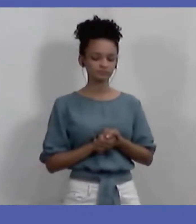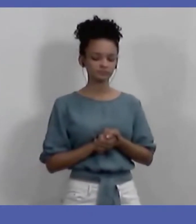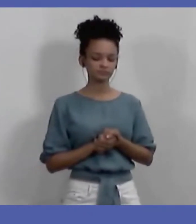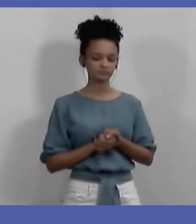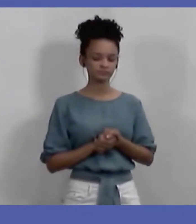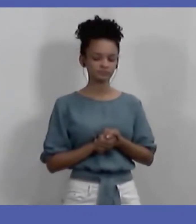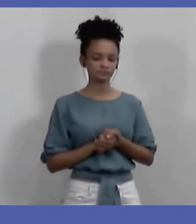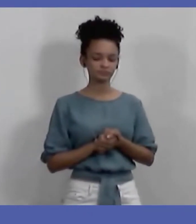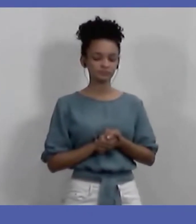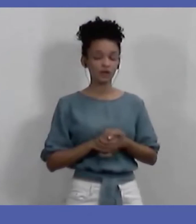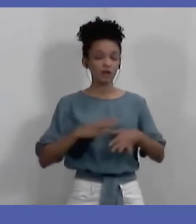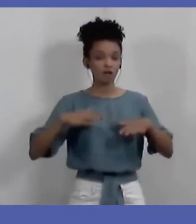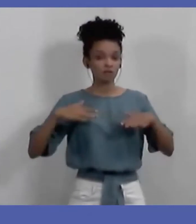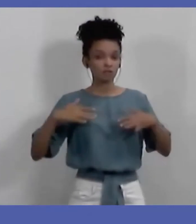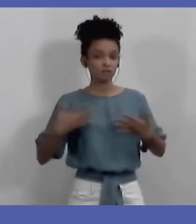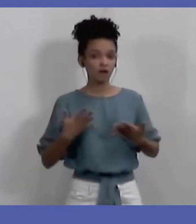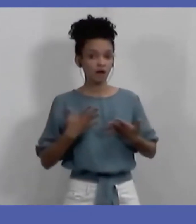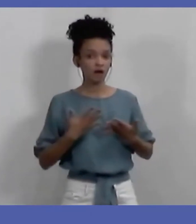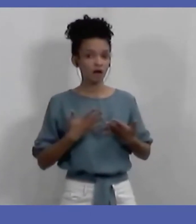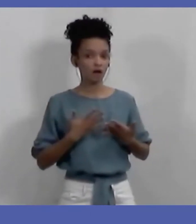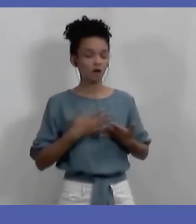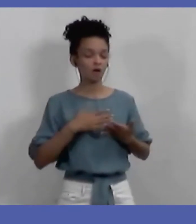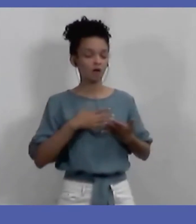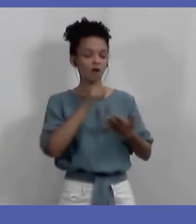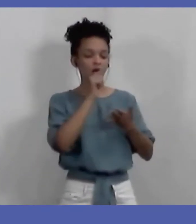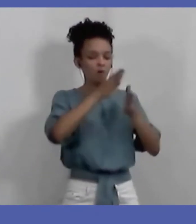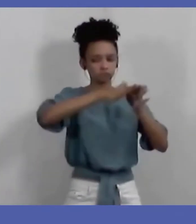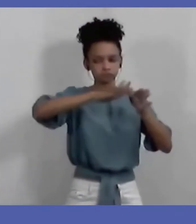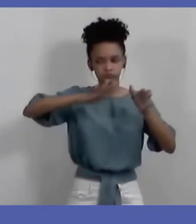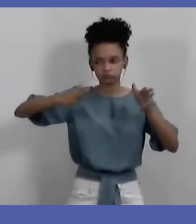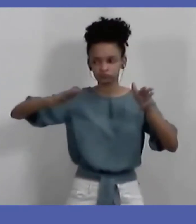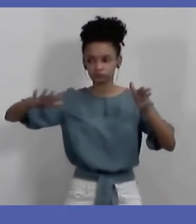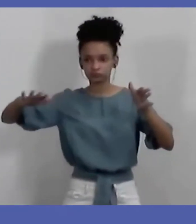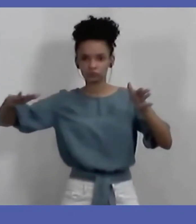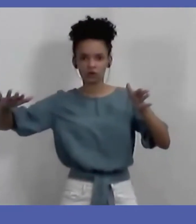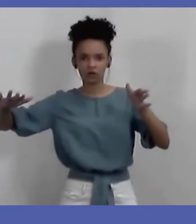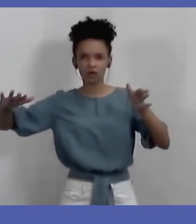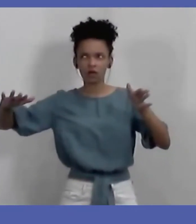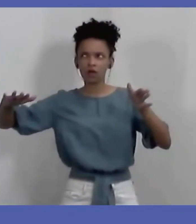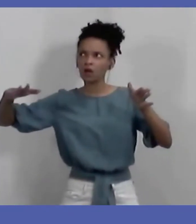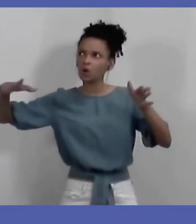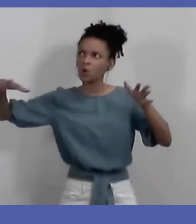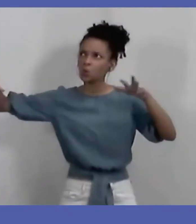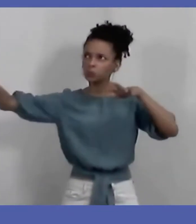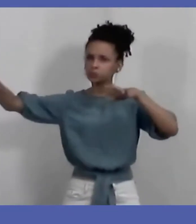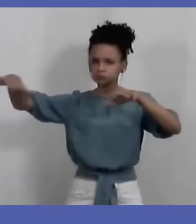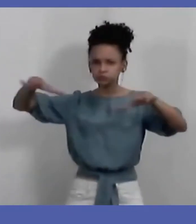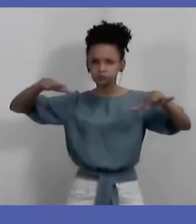grande tempestade, de sorte que o barco era varrido pelas